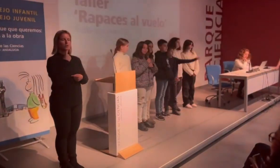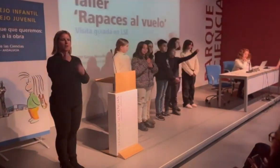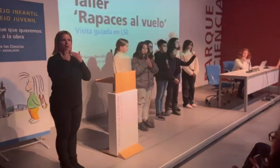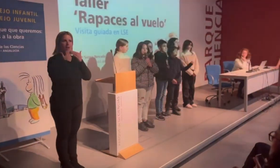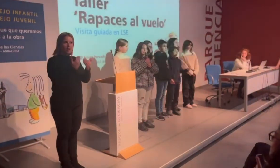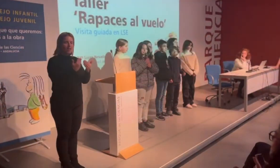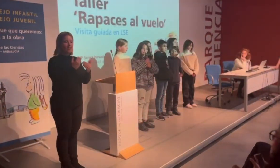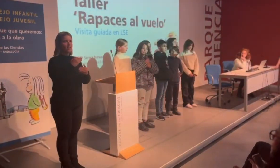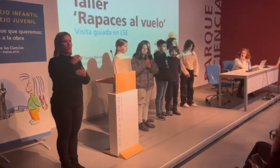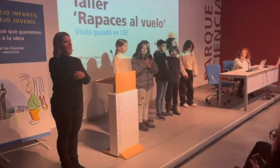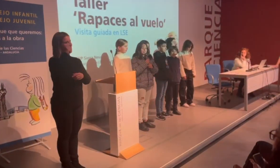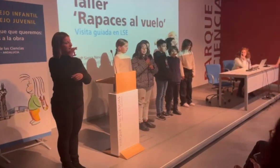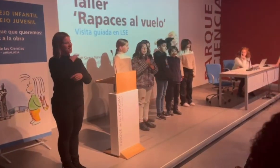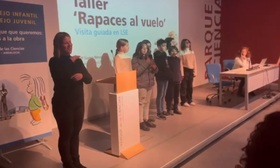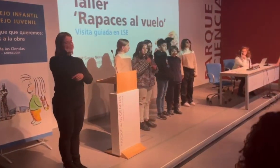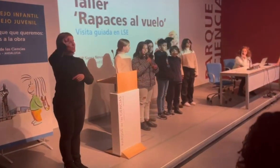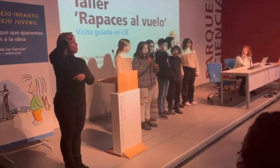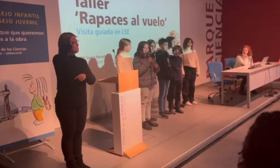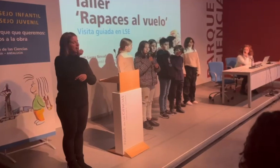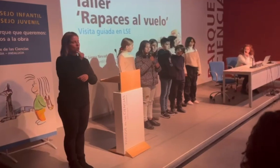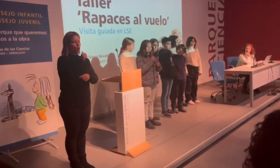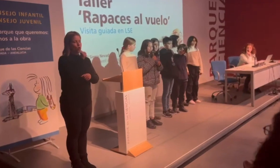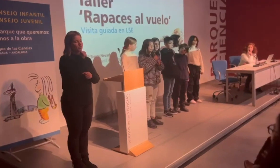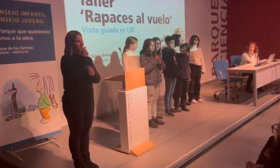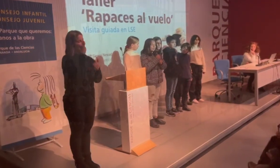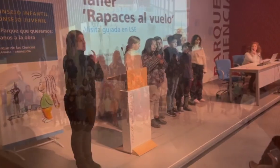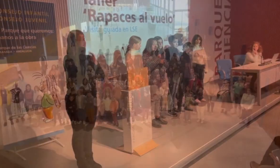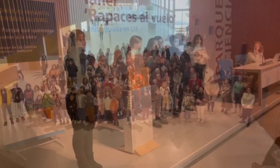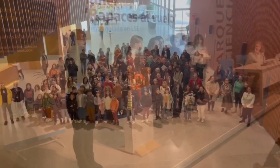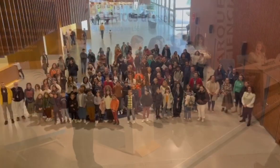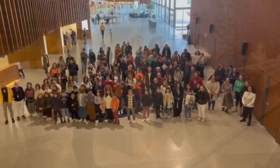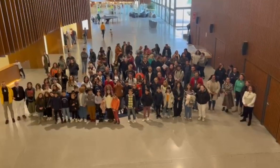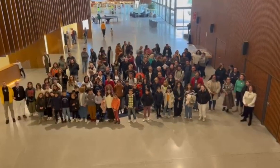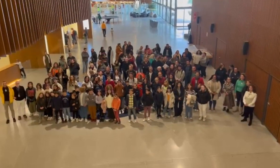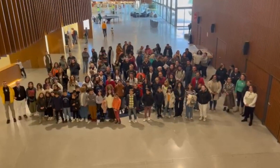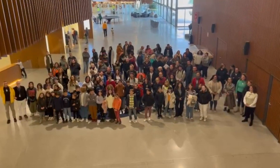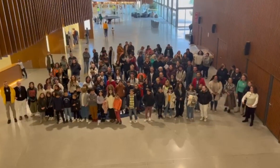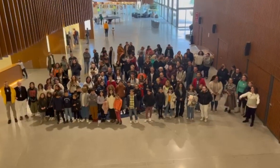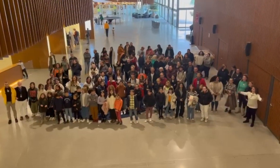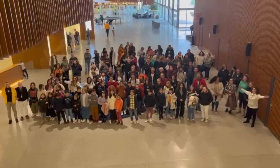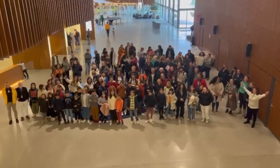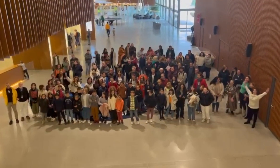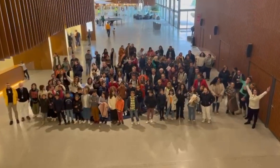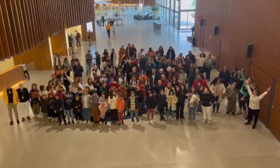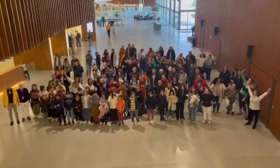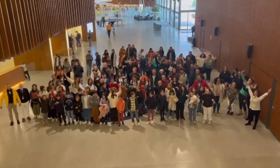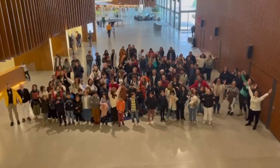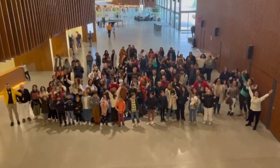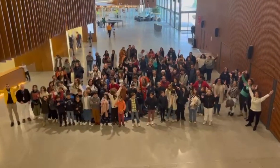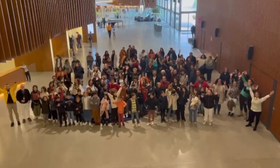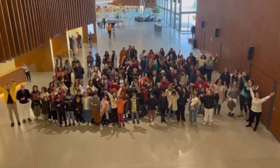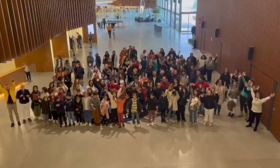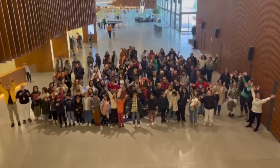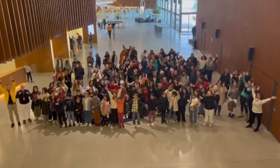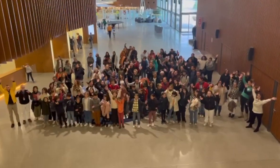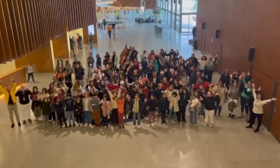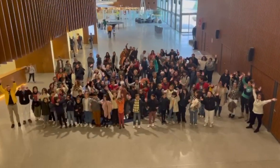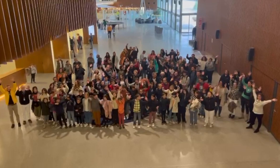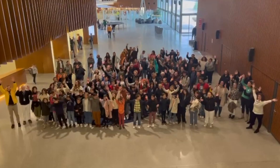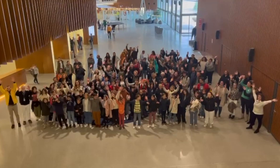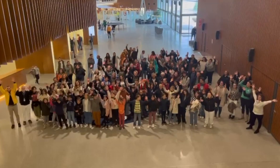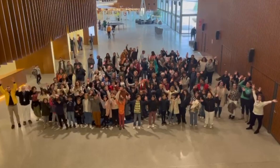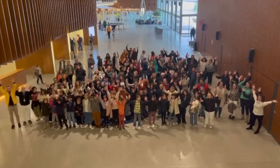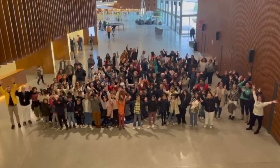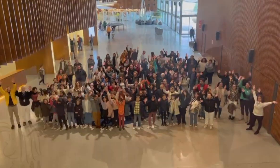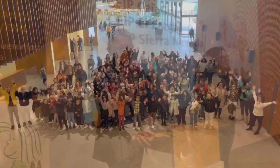consejeras del colegio, que es una experiencia inolvidable y que lo disfrutéis mucho. Pues